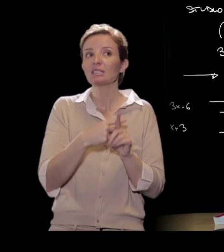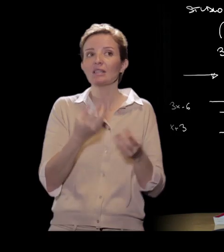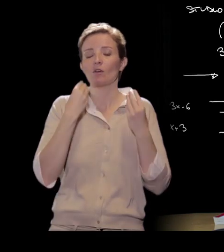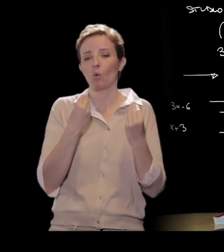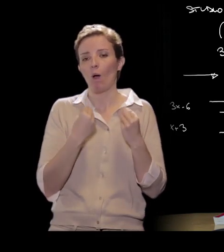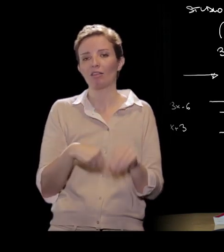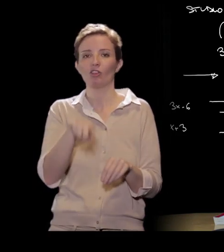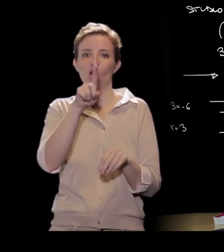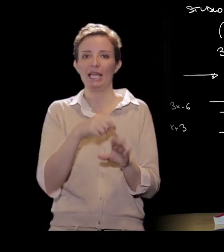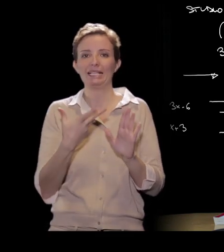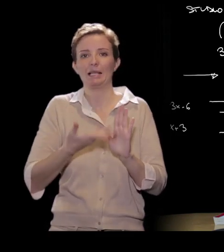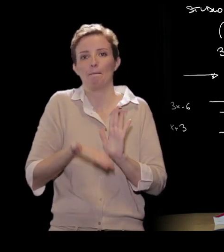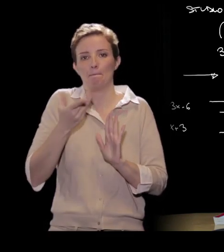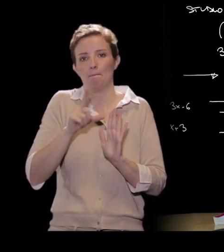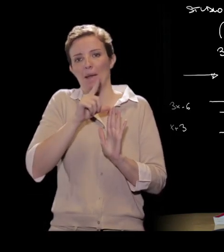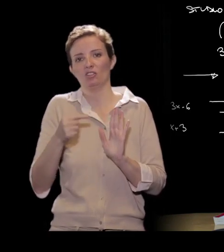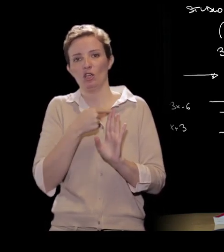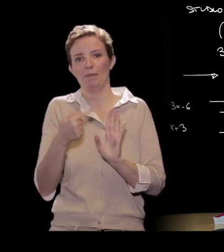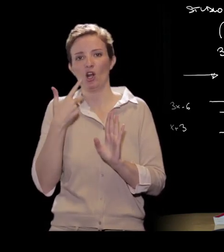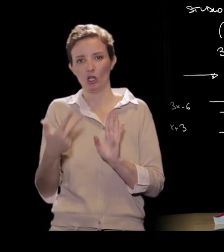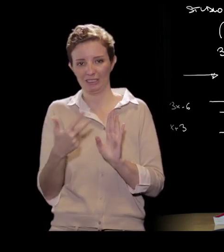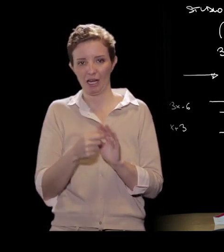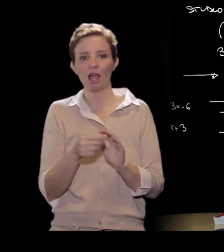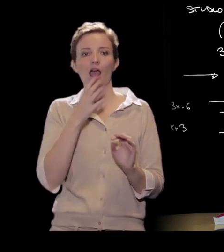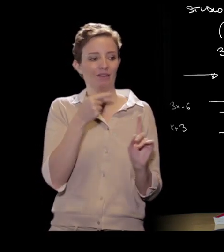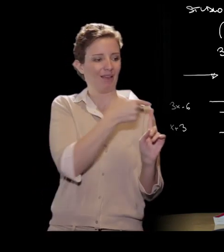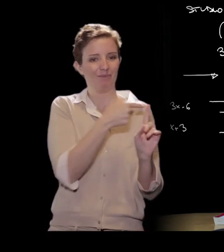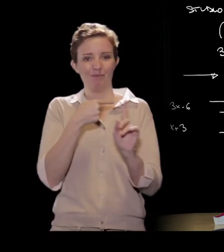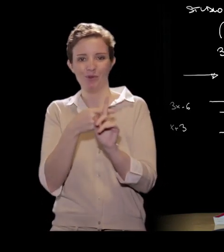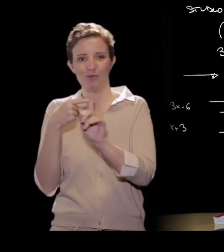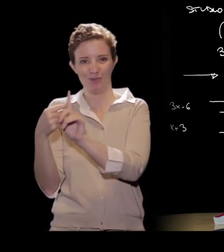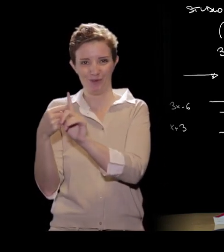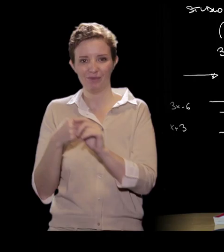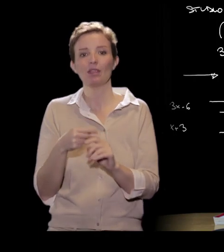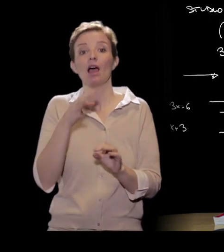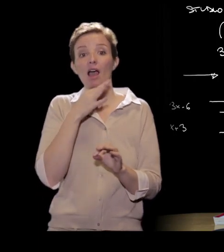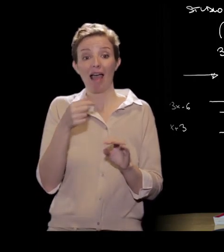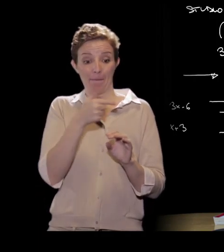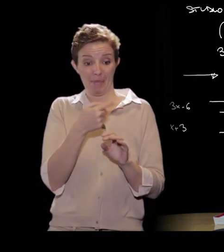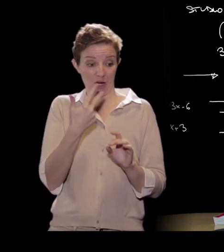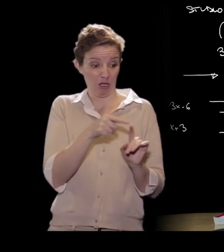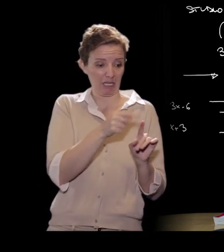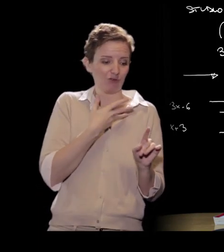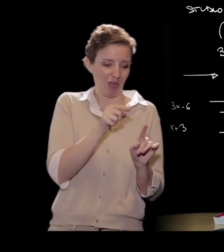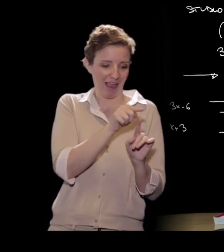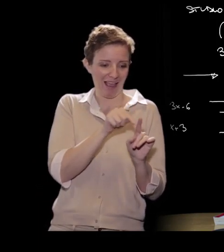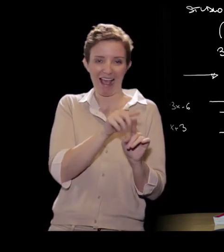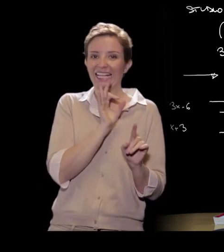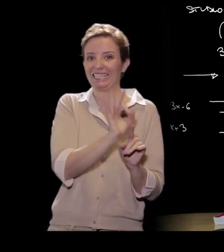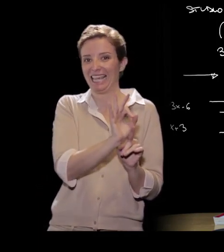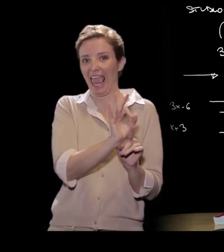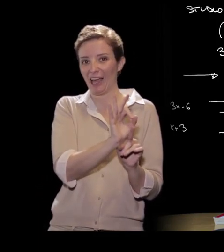xe maggiore di meno 3 in corrispondenza di meno 3 nuovamente abbiamo 10 come si dice in gergo del